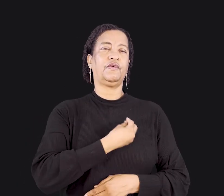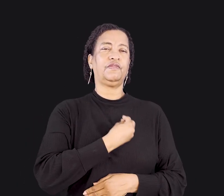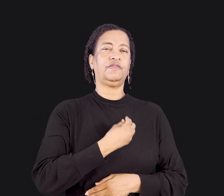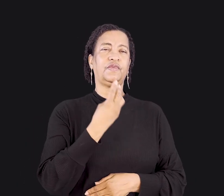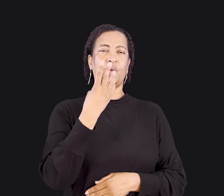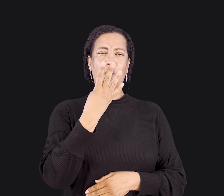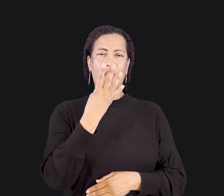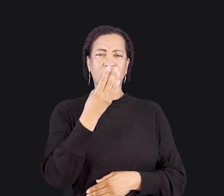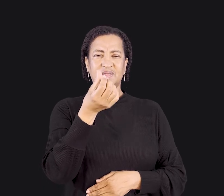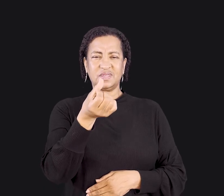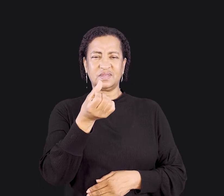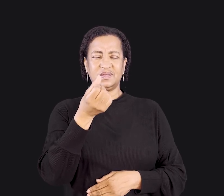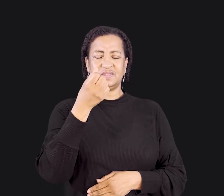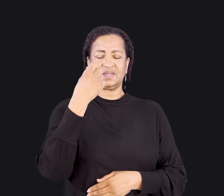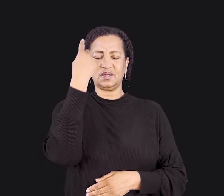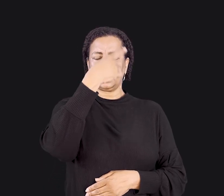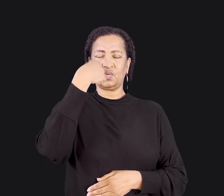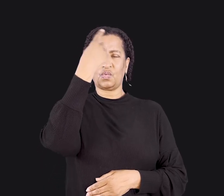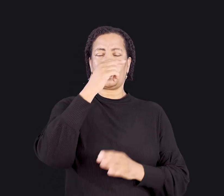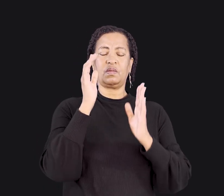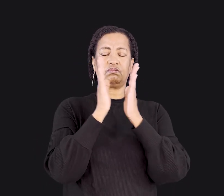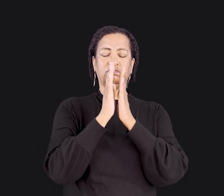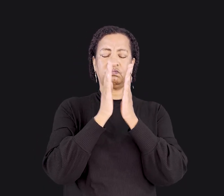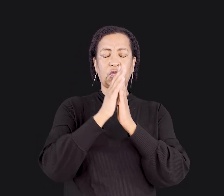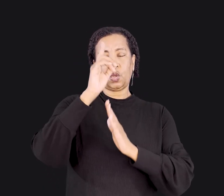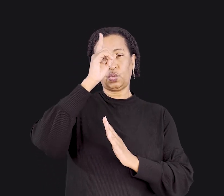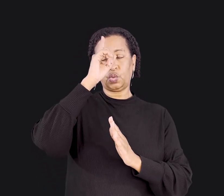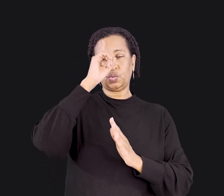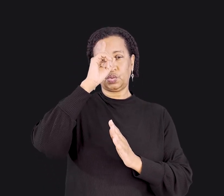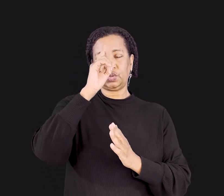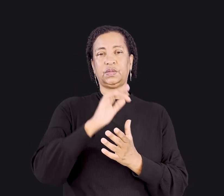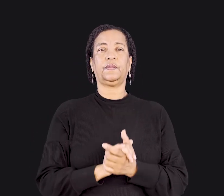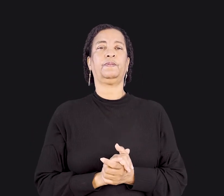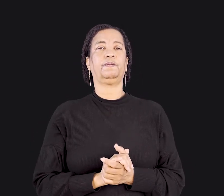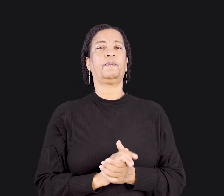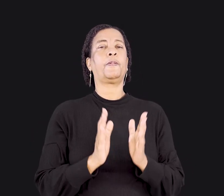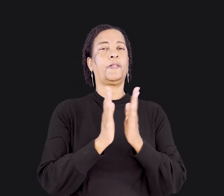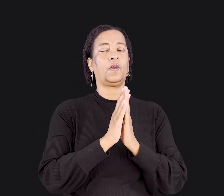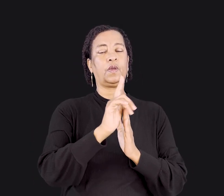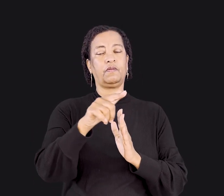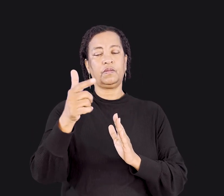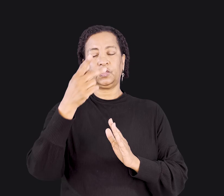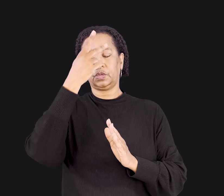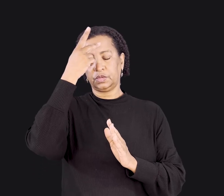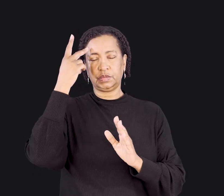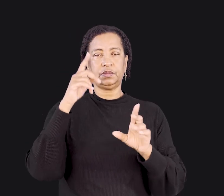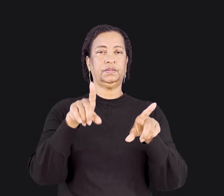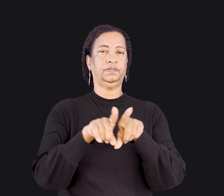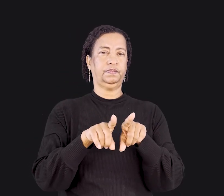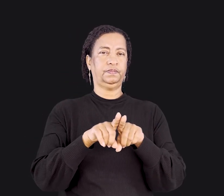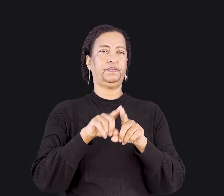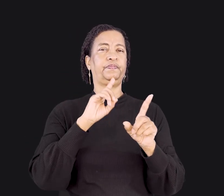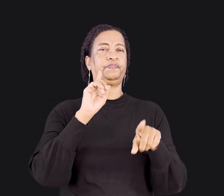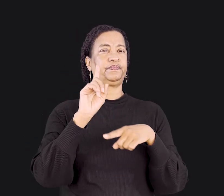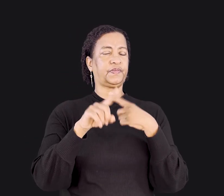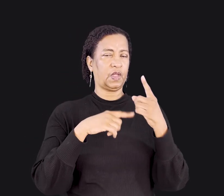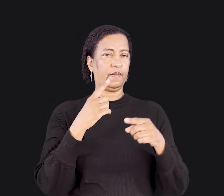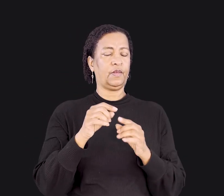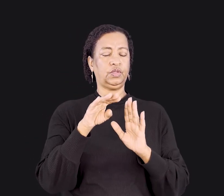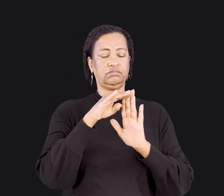em oração todos os dias. E durante esse tempo, eles oravam por outras pessoas. Depois de levantar a lista de oração